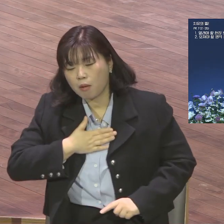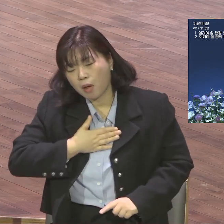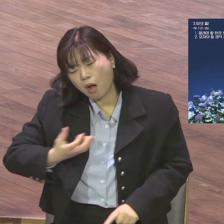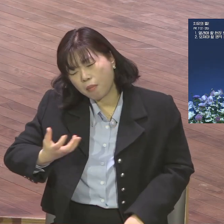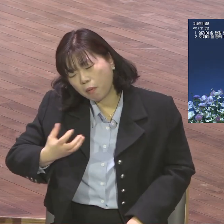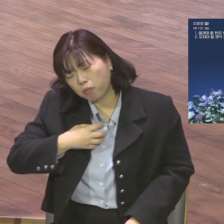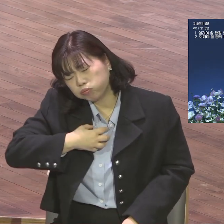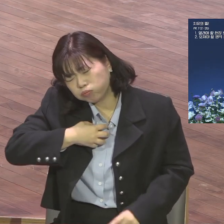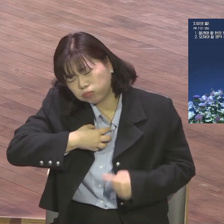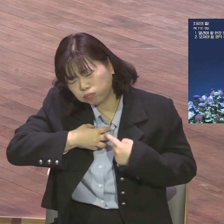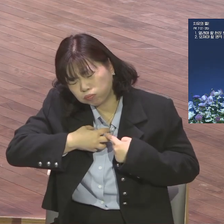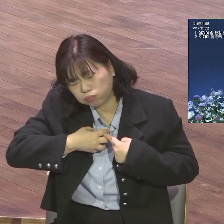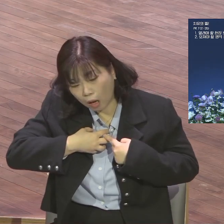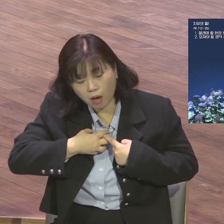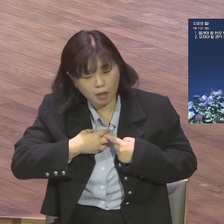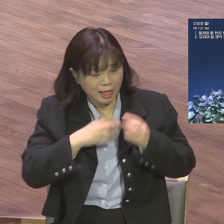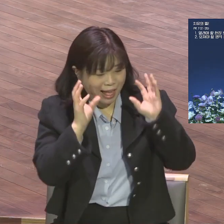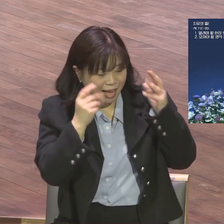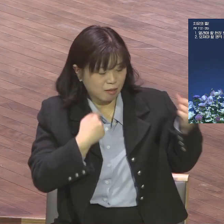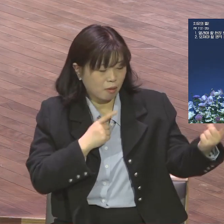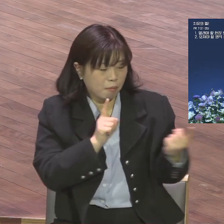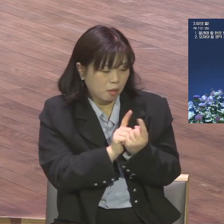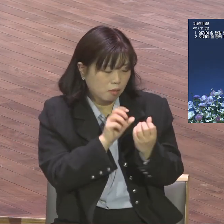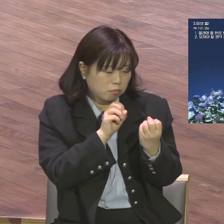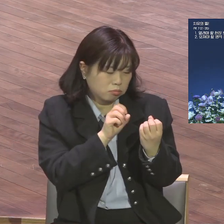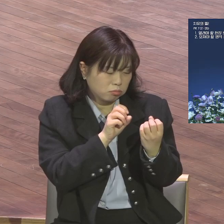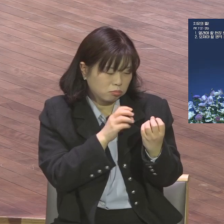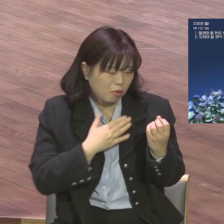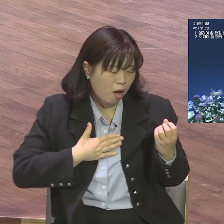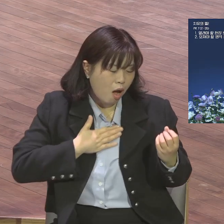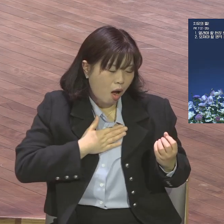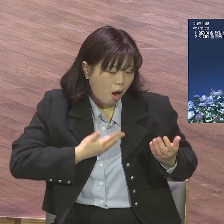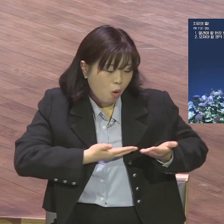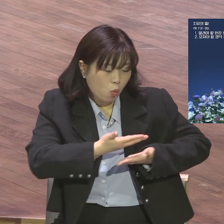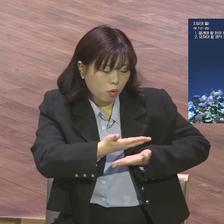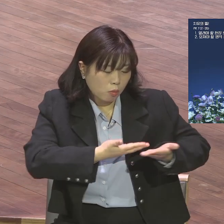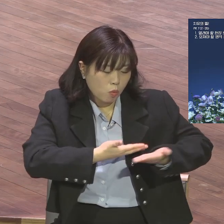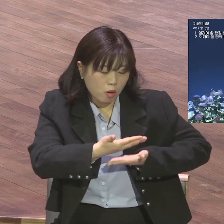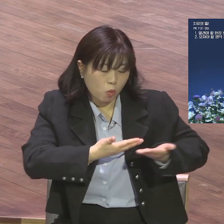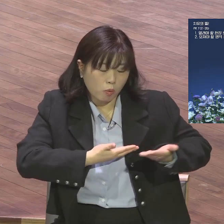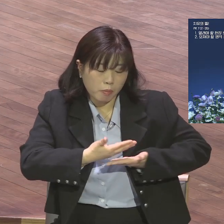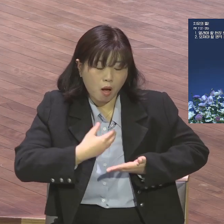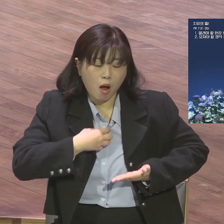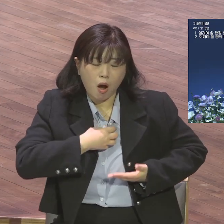지금 우리가 펼쳐나가는 권력 전도 운동도 공감에서부터 시작이 되겠죠.